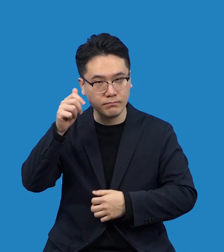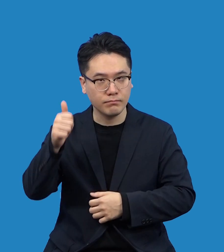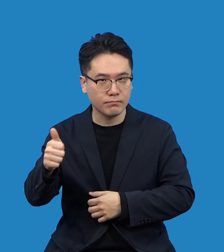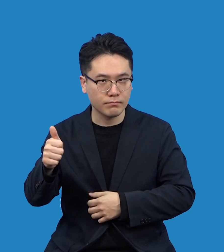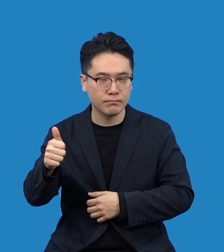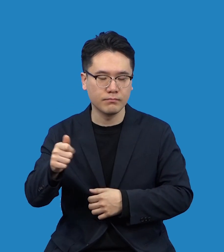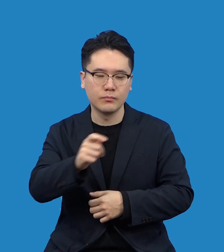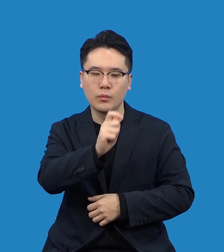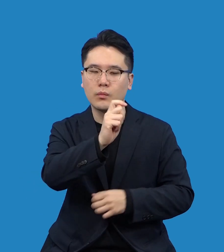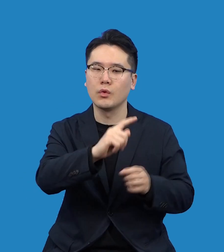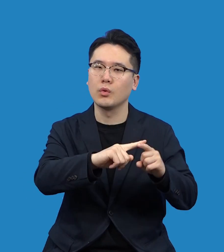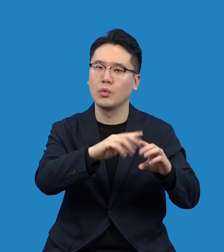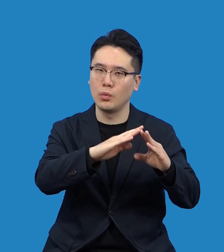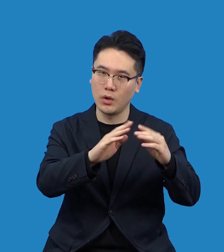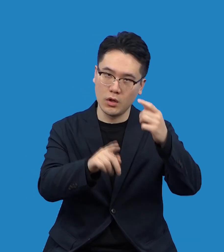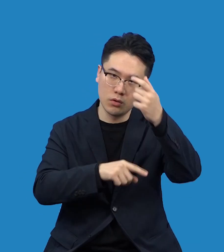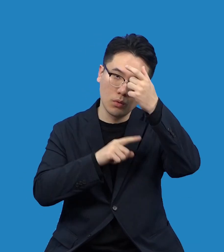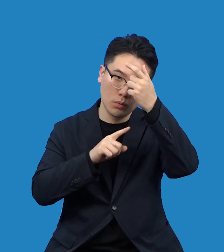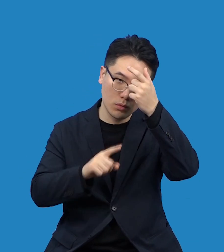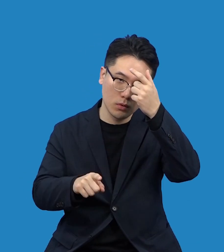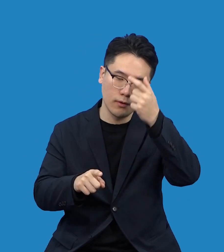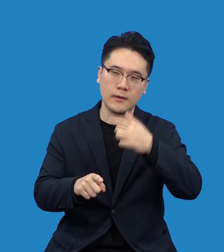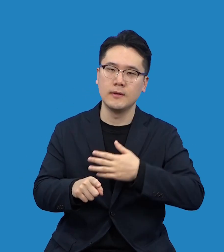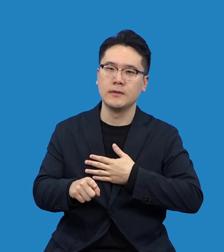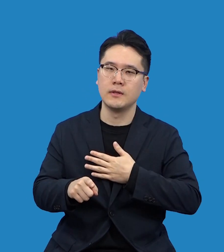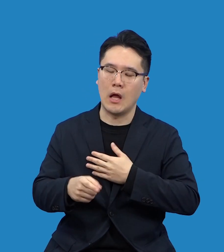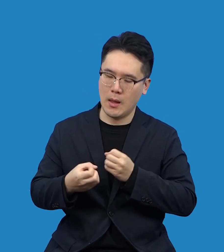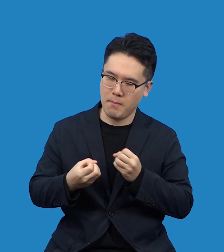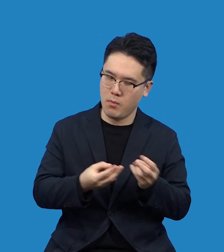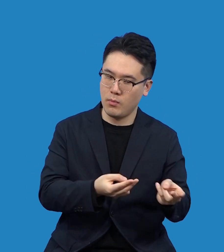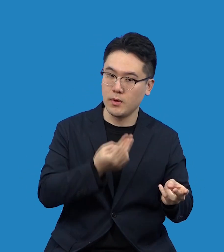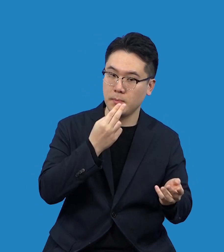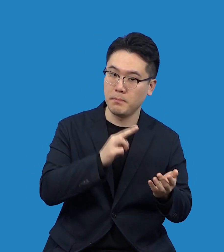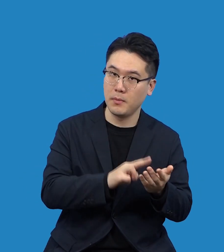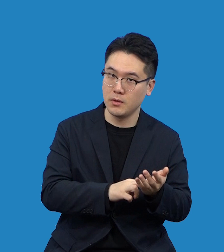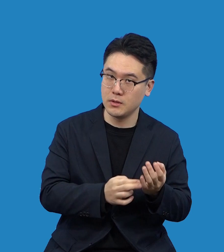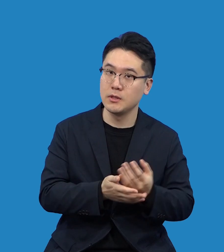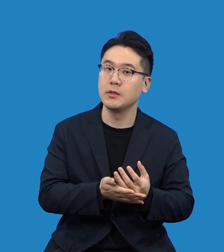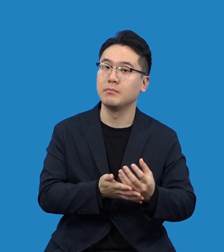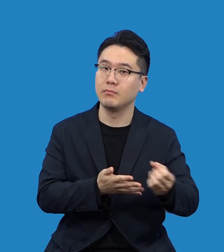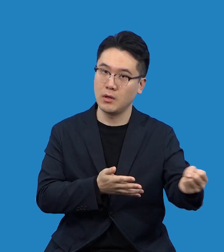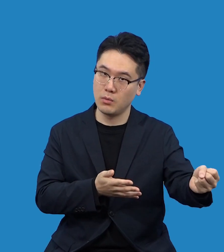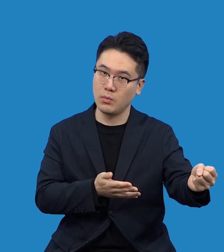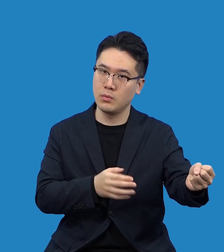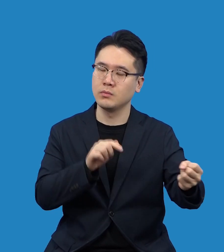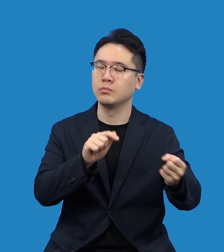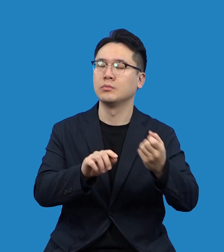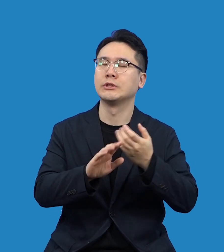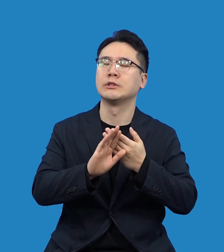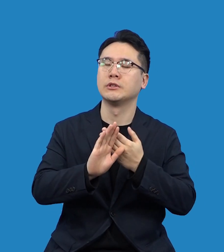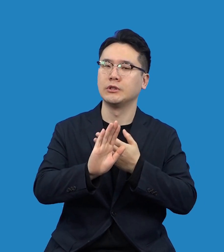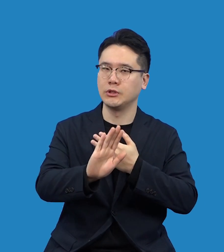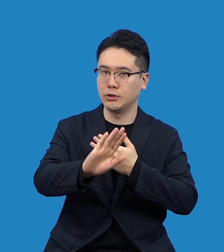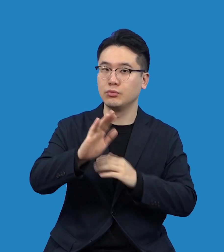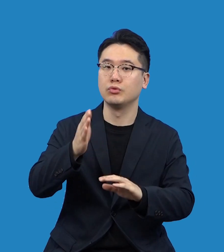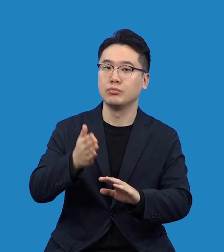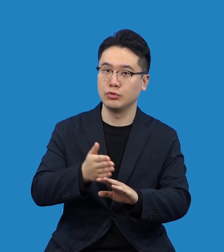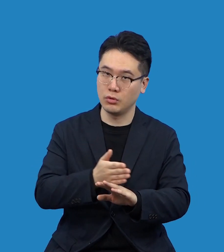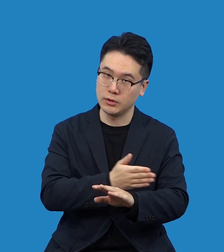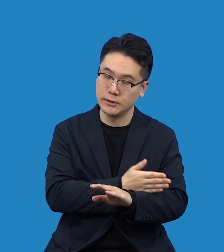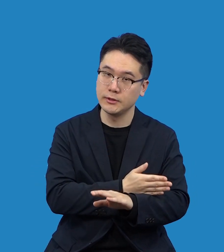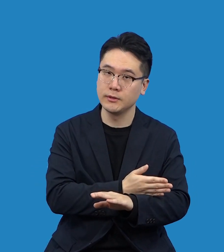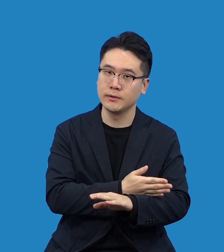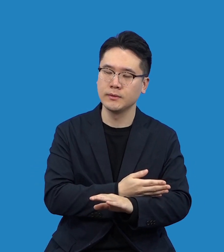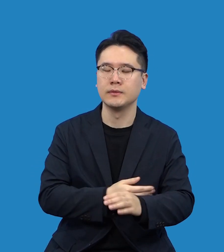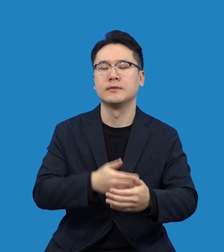성도들, 제가 보낸 이 편지를 받고 이 편지를 받는 그 이후부터는